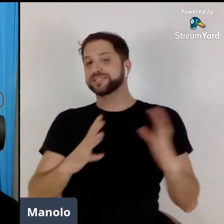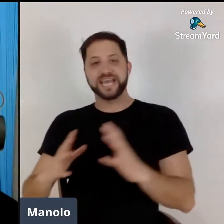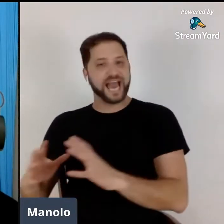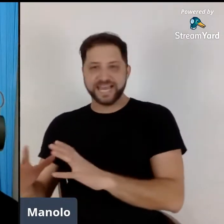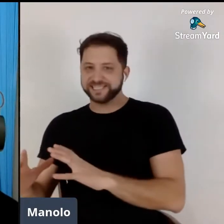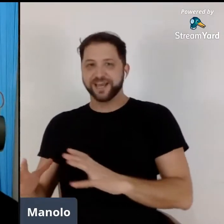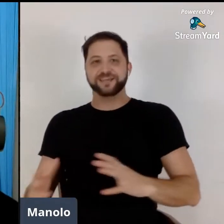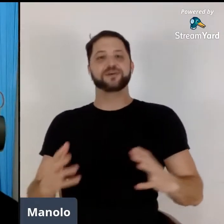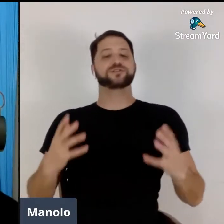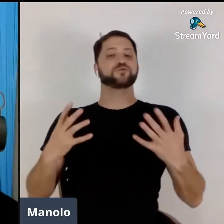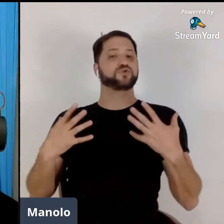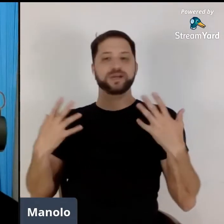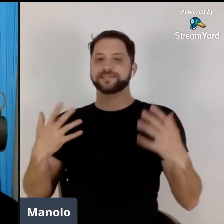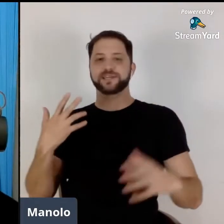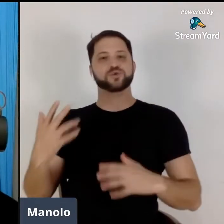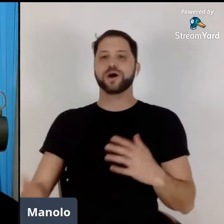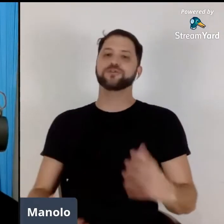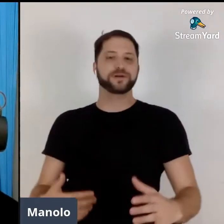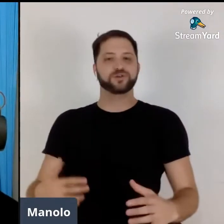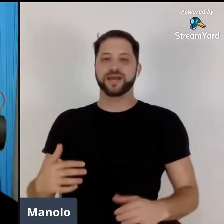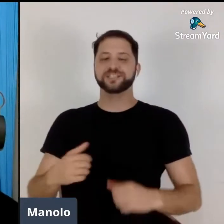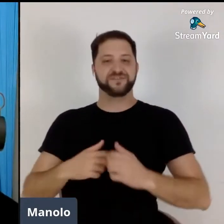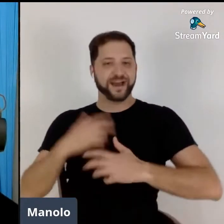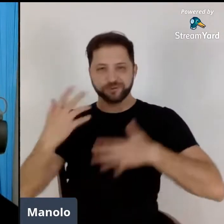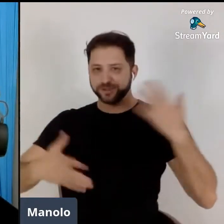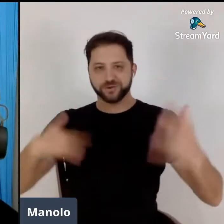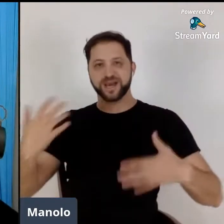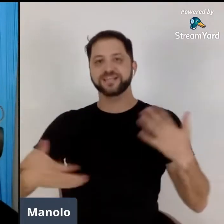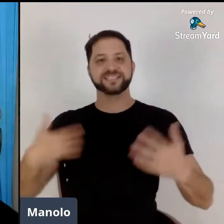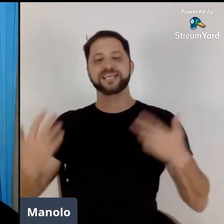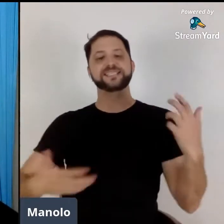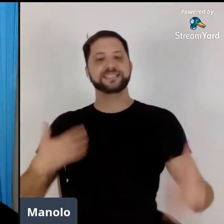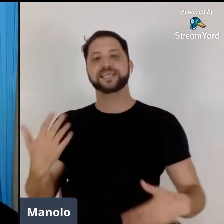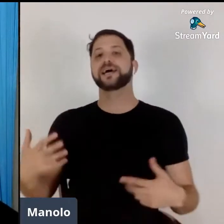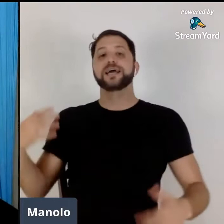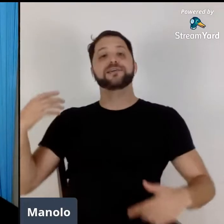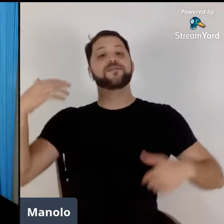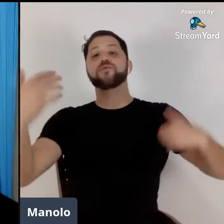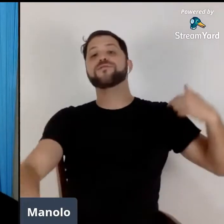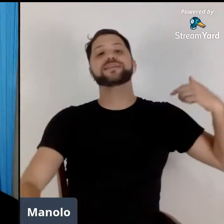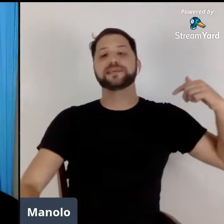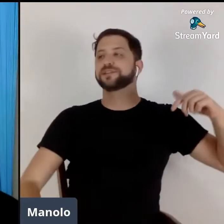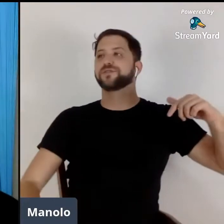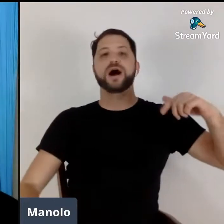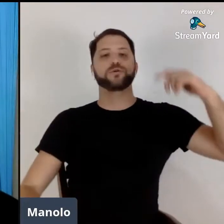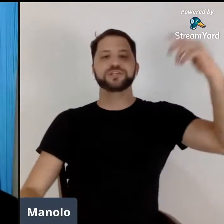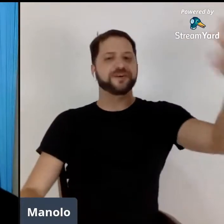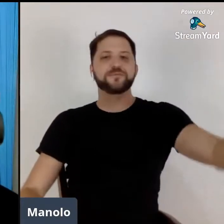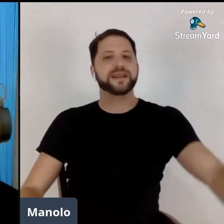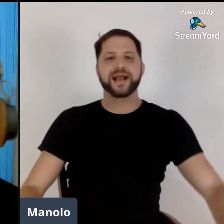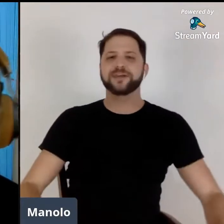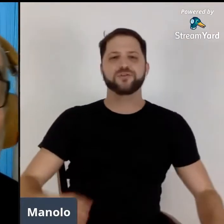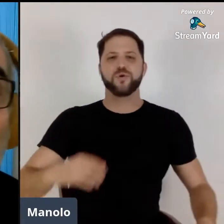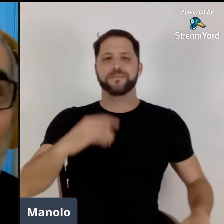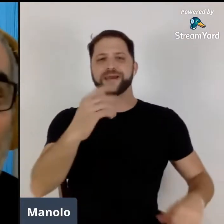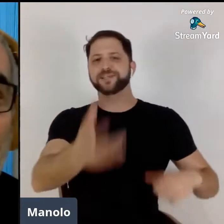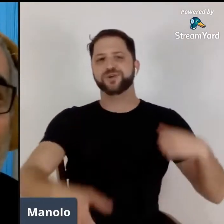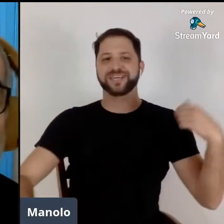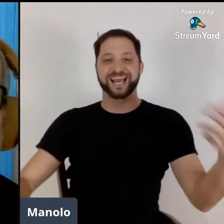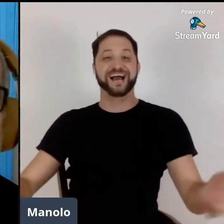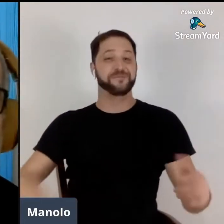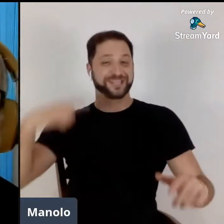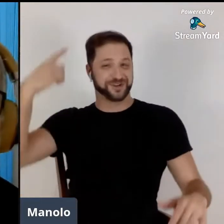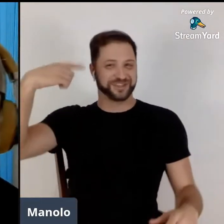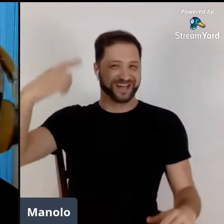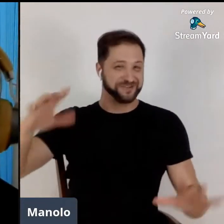são situações reais. Que são dois, três, quatro personagens, vários personagens ali em cena, que vão conversando. Eles vão, ah, hoje a gente vai no Cada um mercado melhor do que comprar o